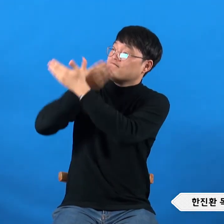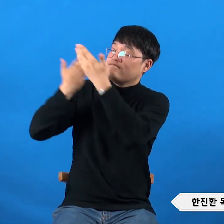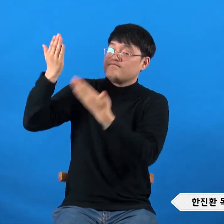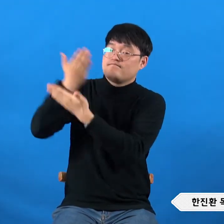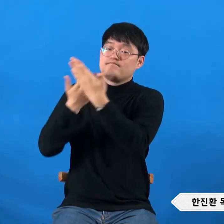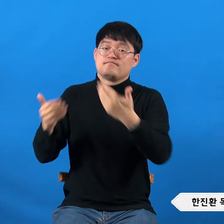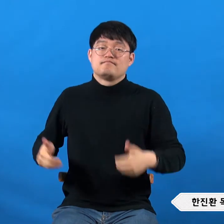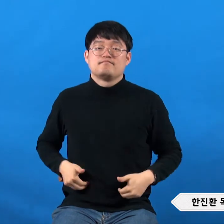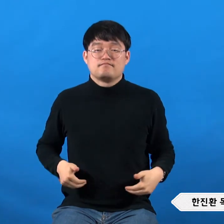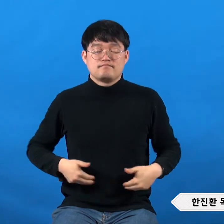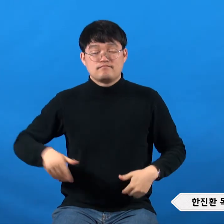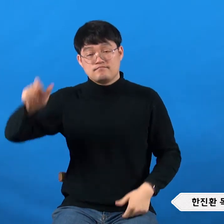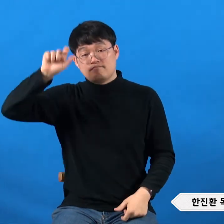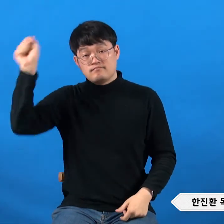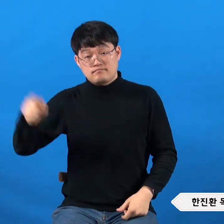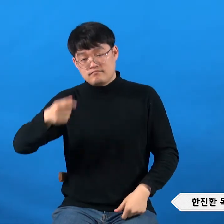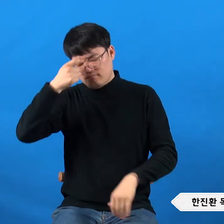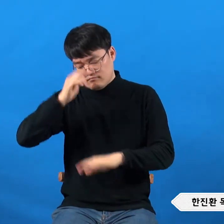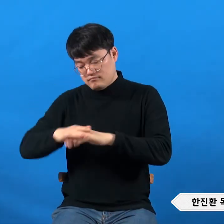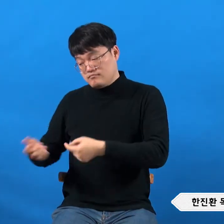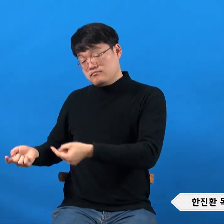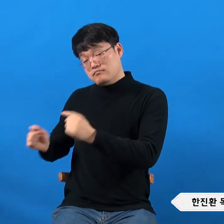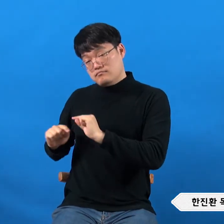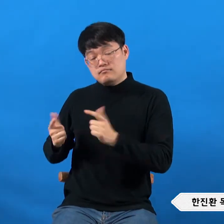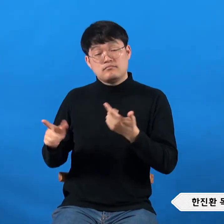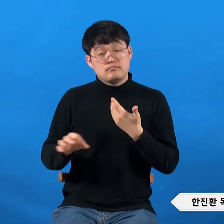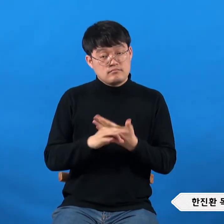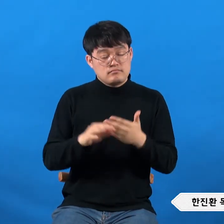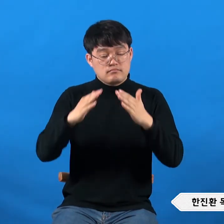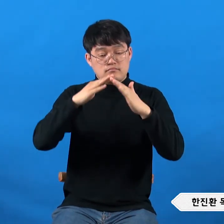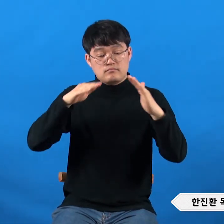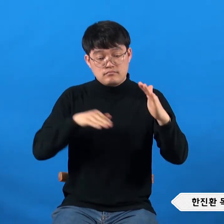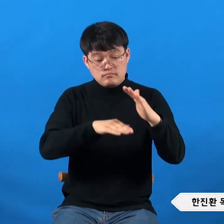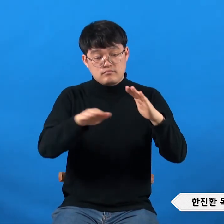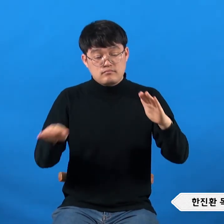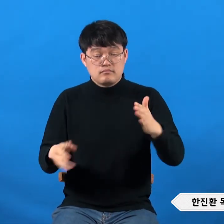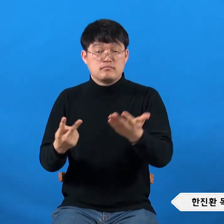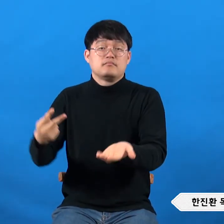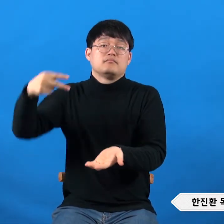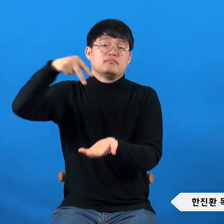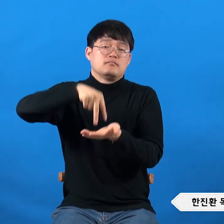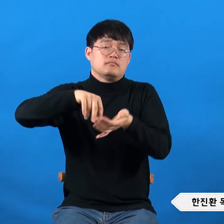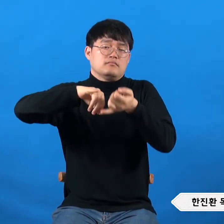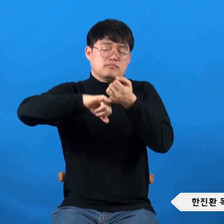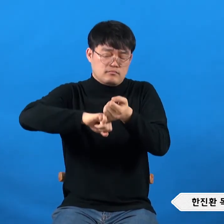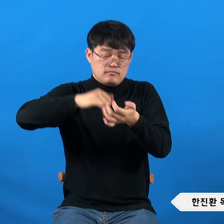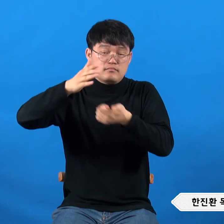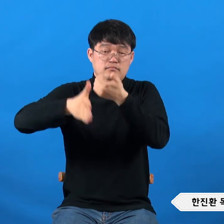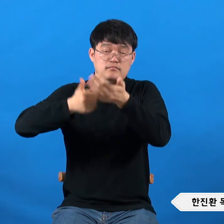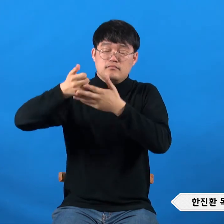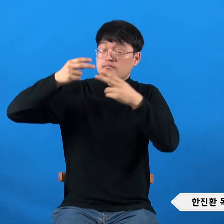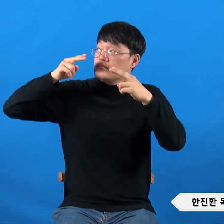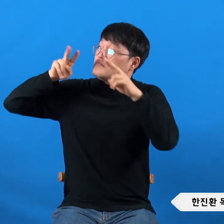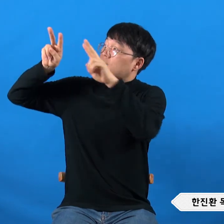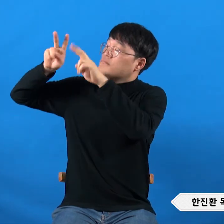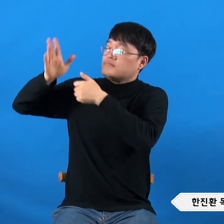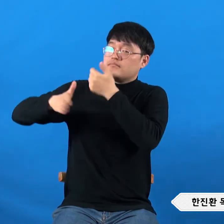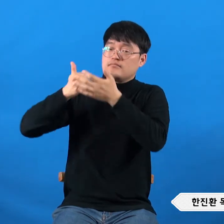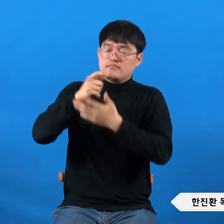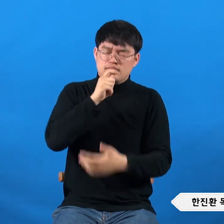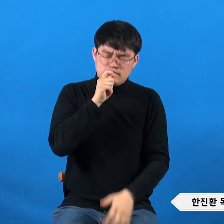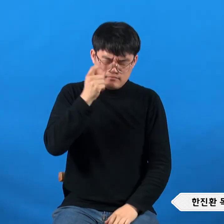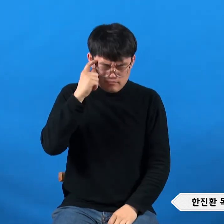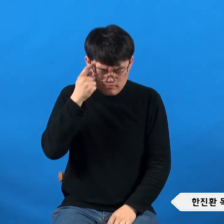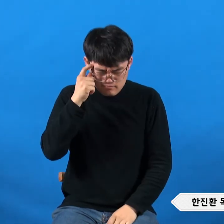하나님과 교통해야 됩니다. 새벽 기도에 나오시든지 아니면 가정에서라도 일어서서 꼭 하나님 바라보고